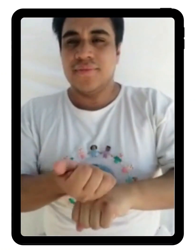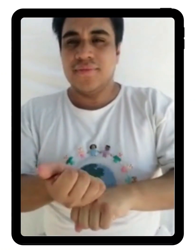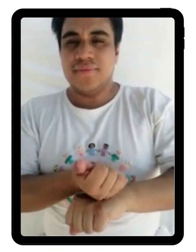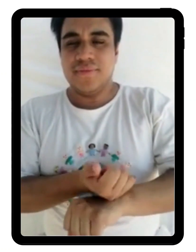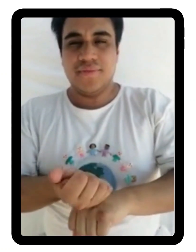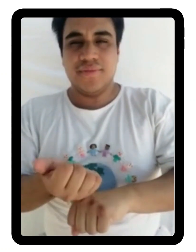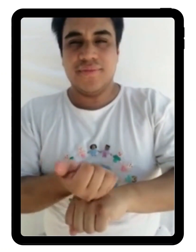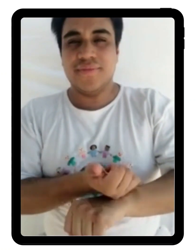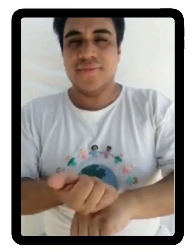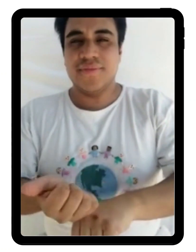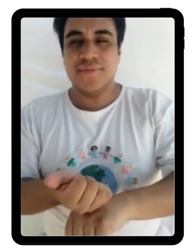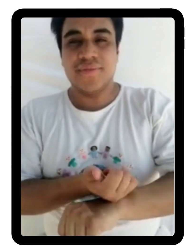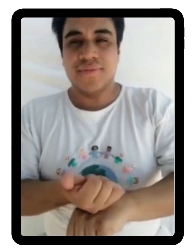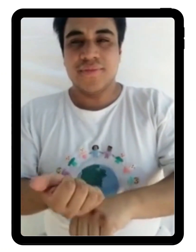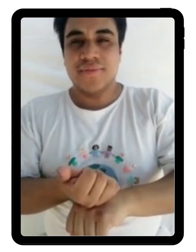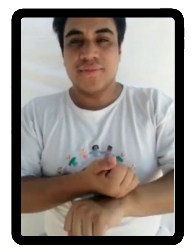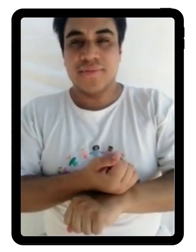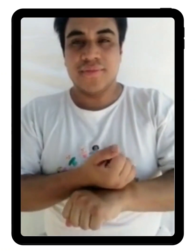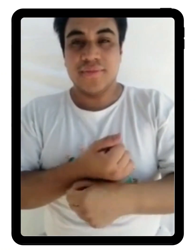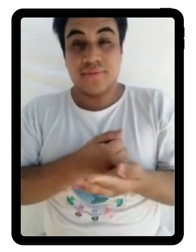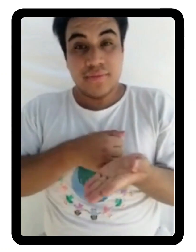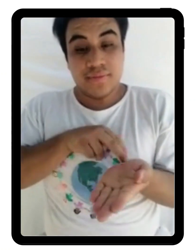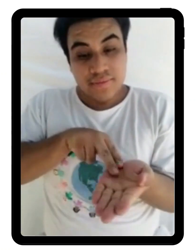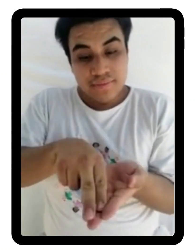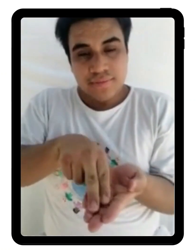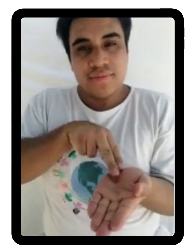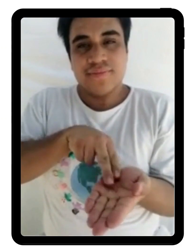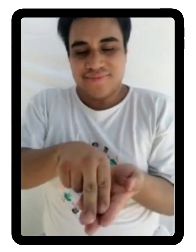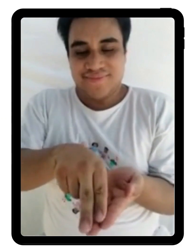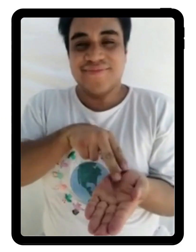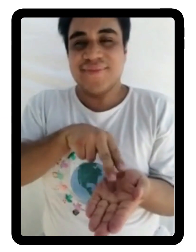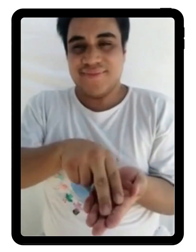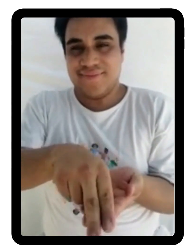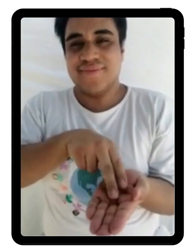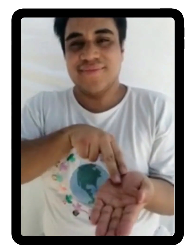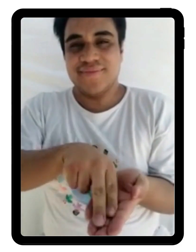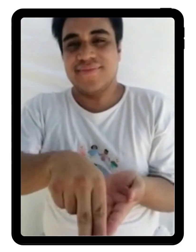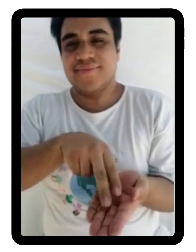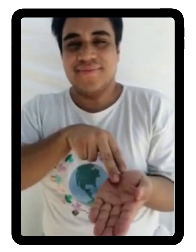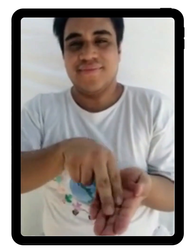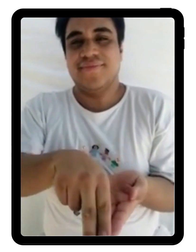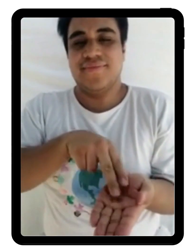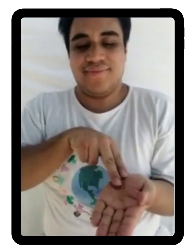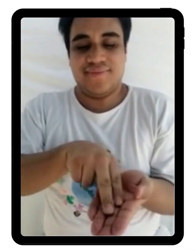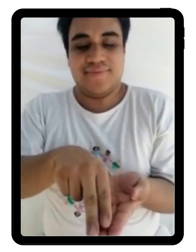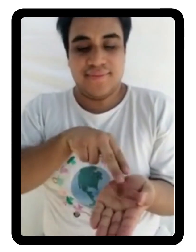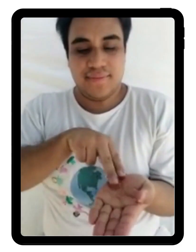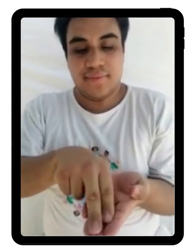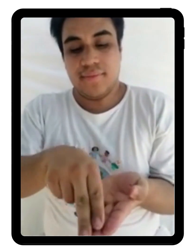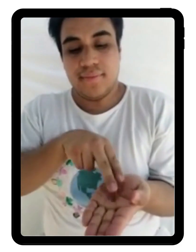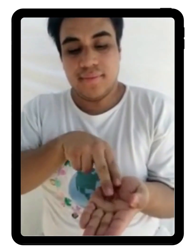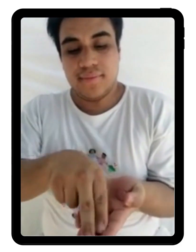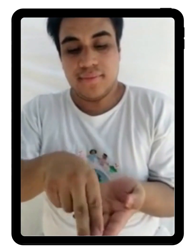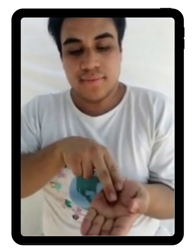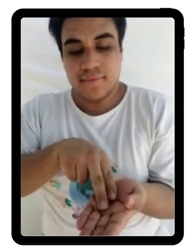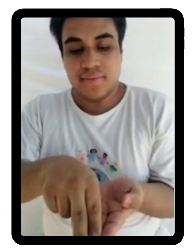amarillo. Castillo en una piedra negra, negra, negra. Y la piedra en